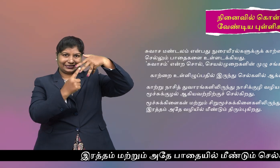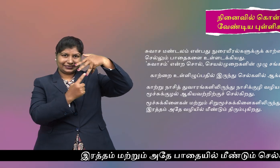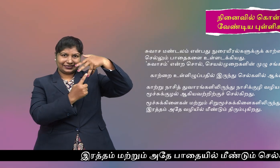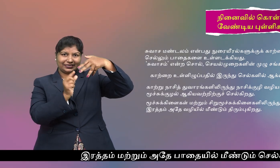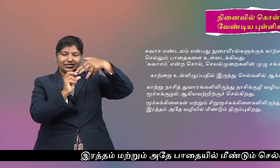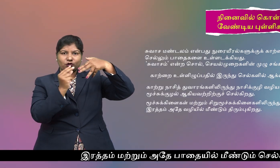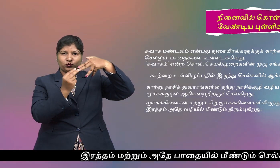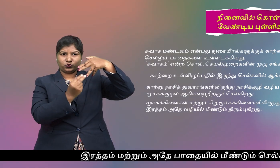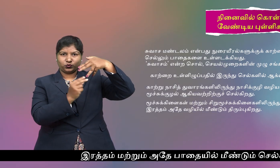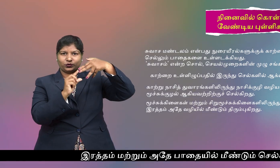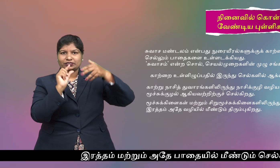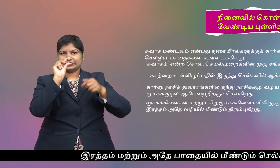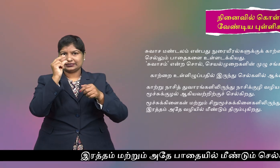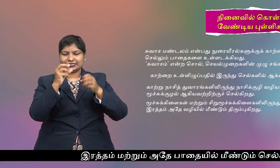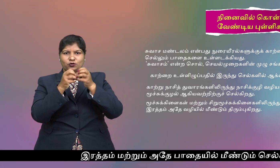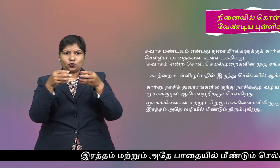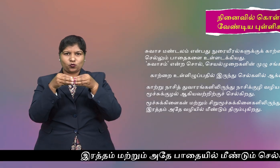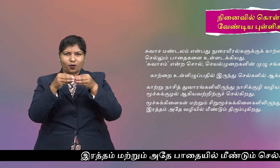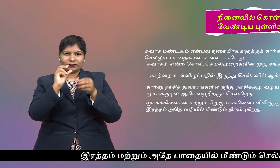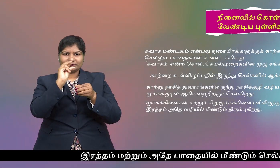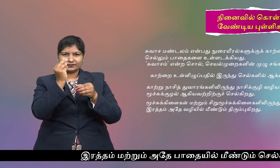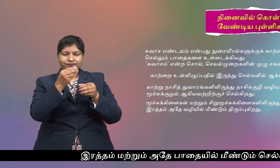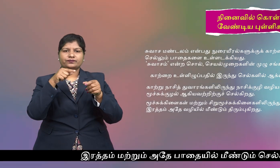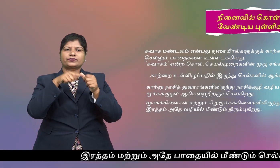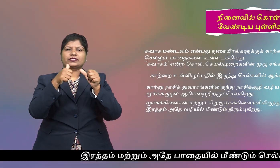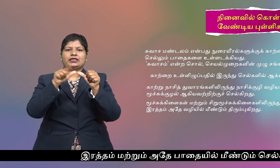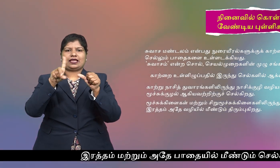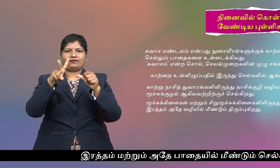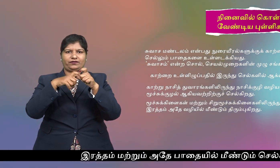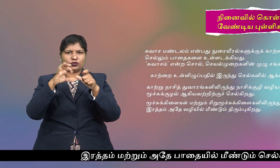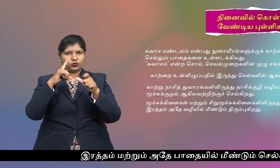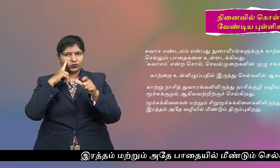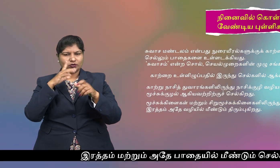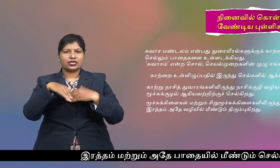இரத்தம் அதே பாதையில் மீண்டும் செல்கிறது.